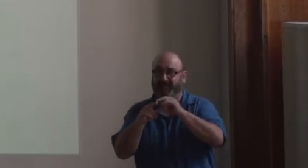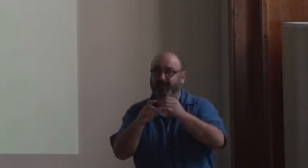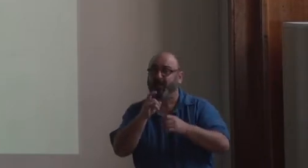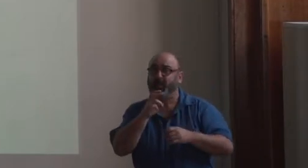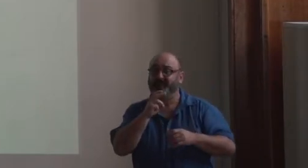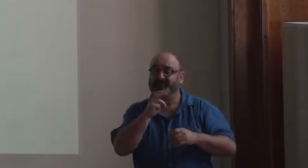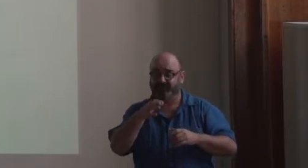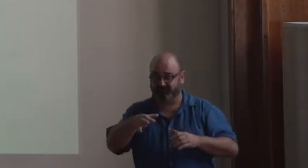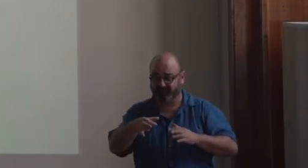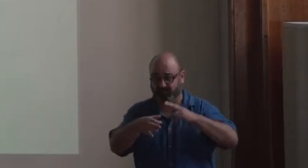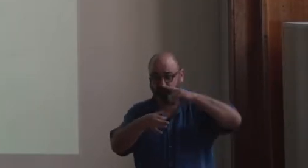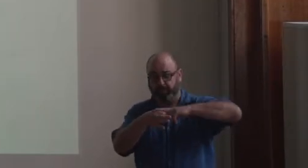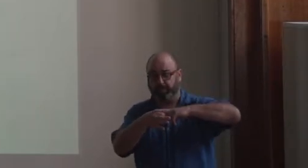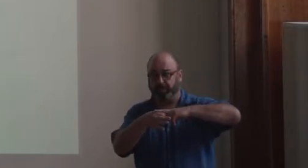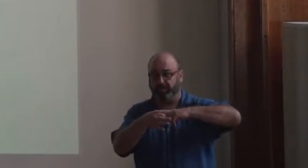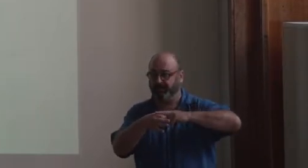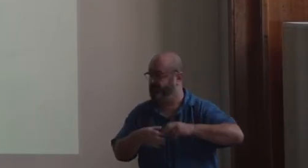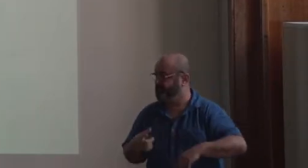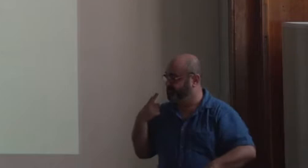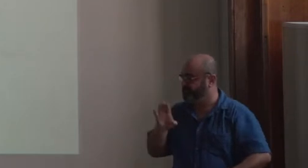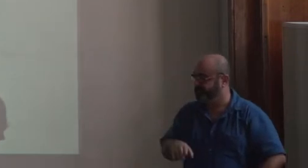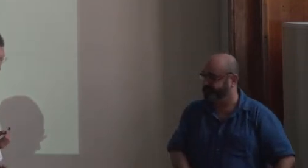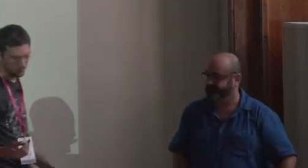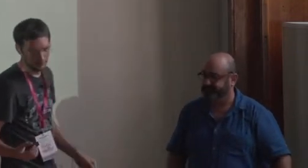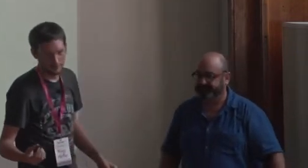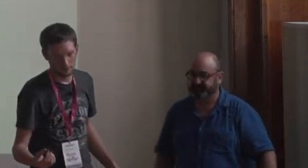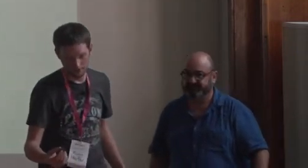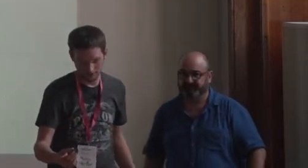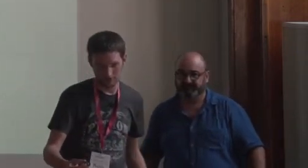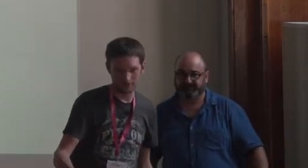cuivre sur le PCB. Je vais la faire passer. Et du coup,